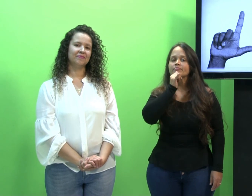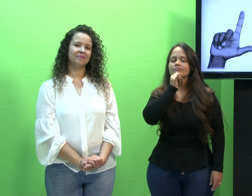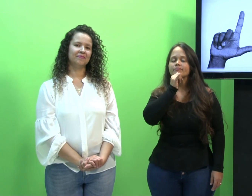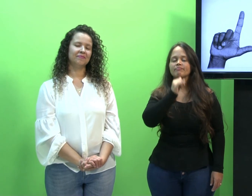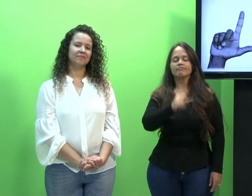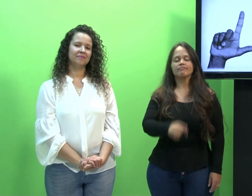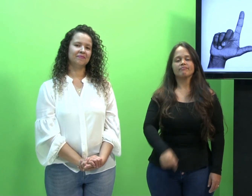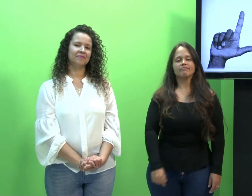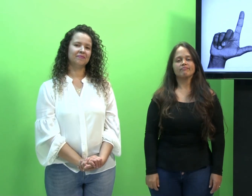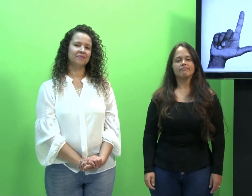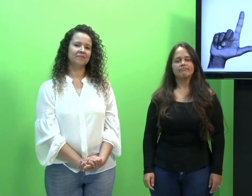Exemplos: